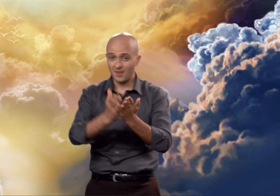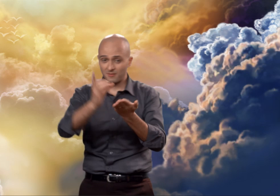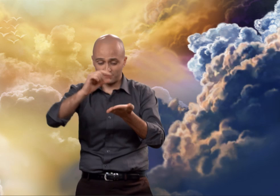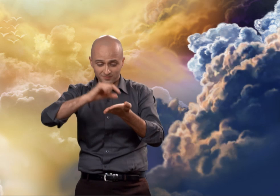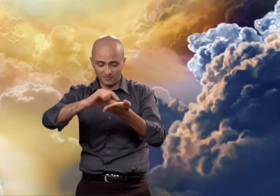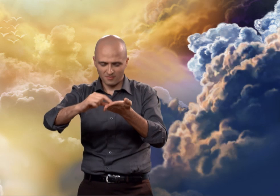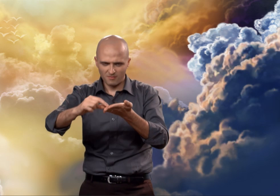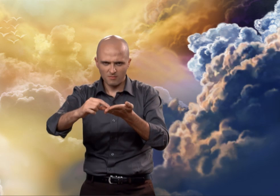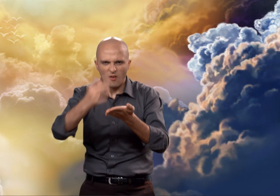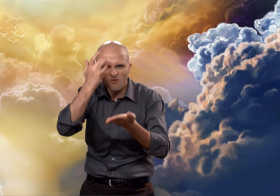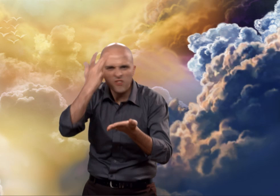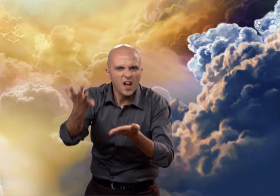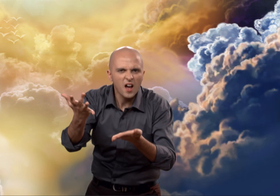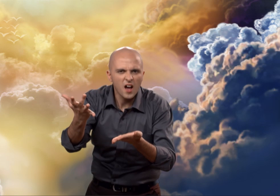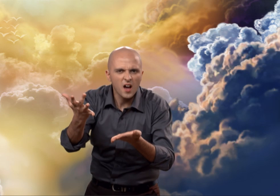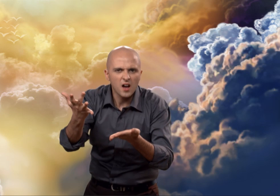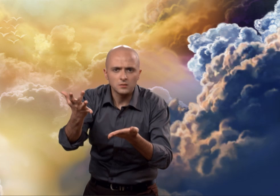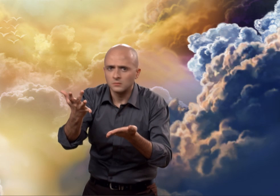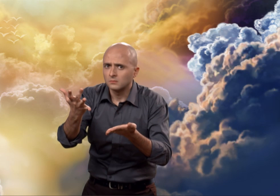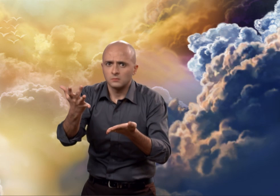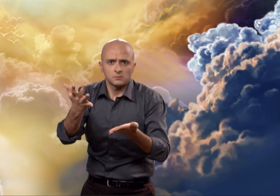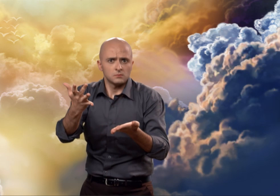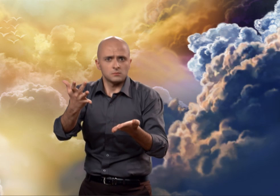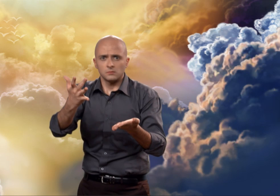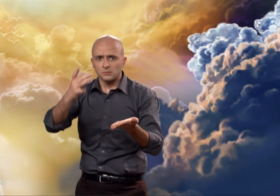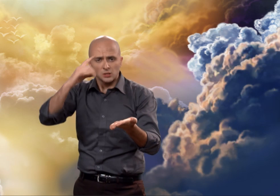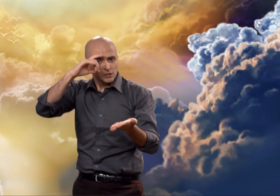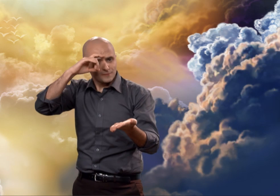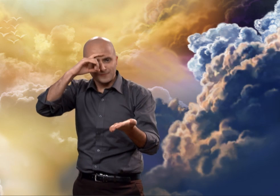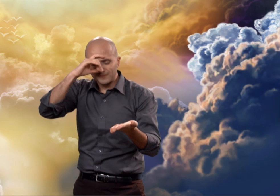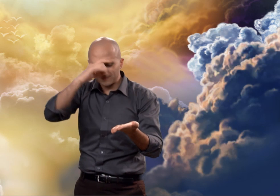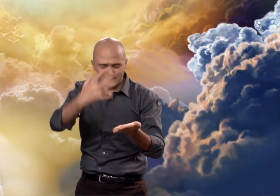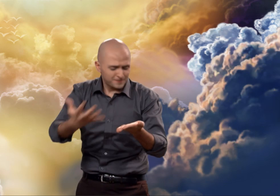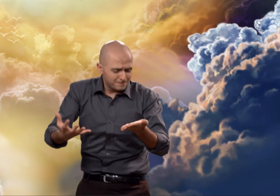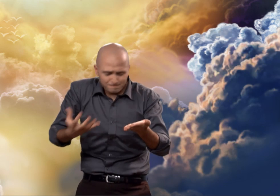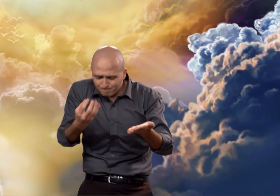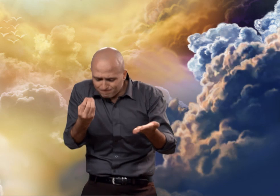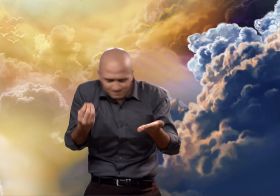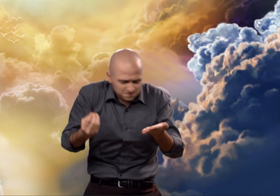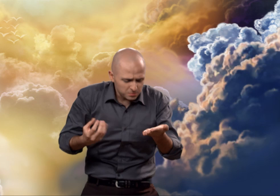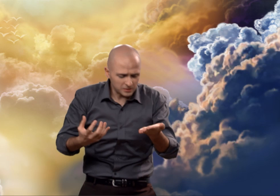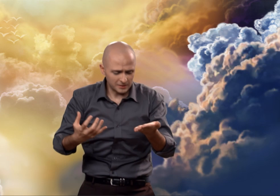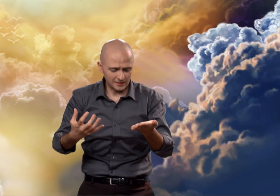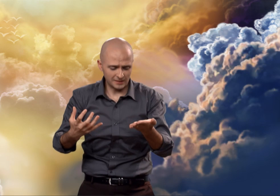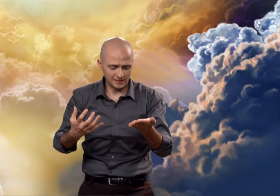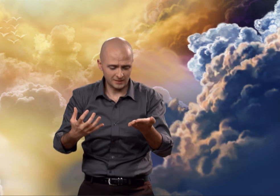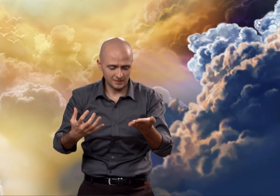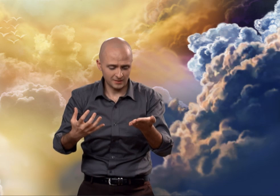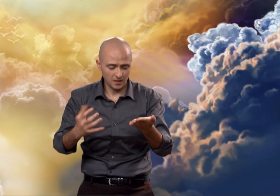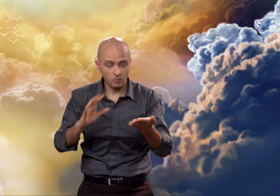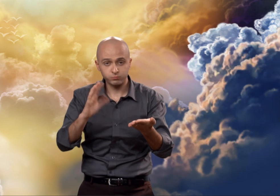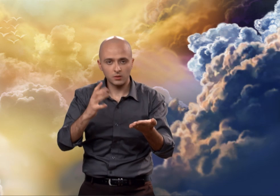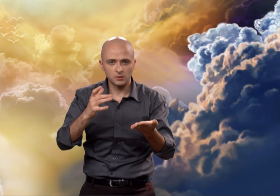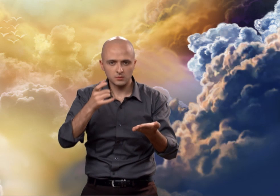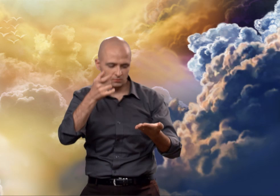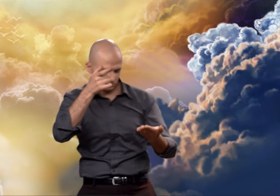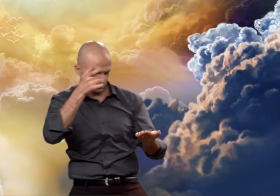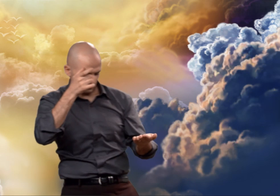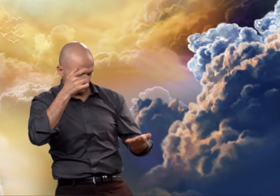nossa salvação não foram revelados para tornar perplexo e confundir o honesto pesquisador da verdade. A palavra de Deus